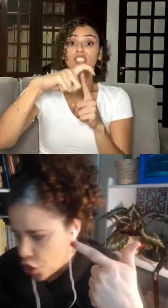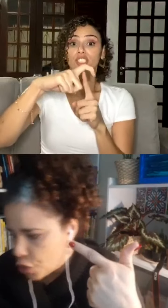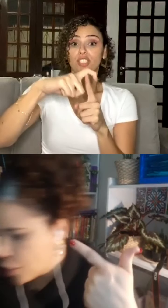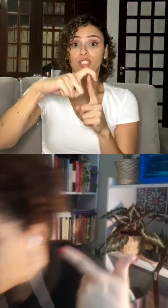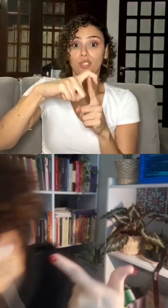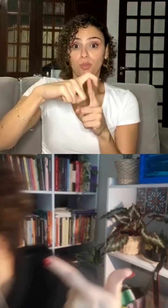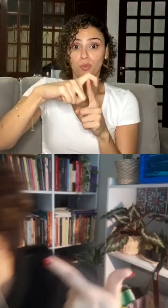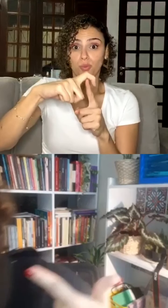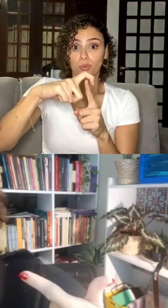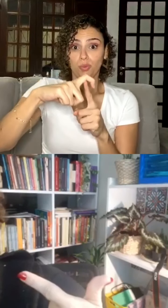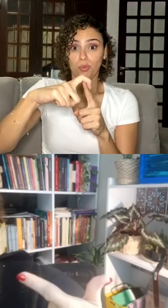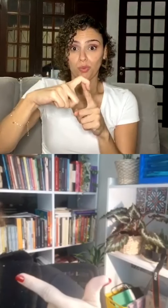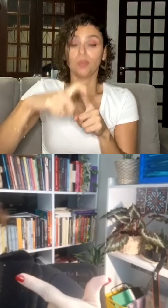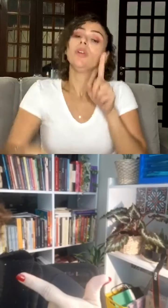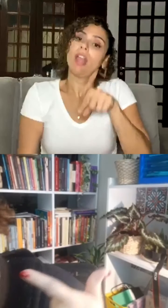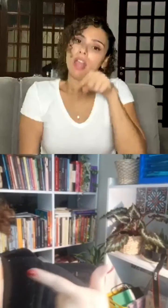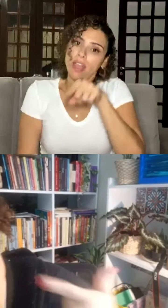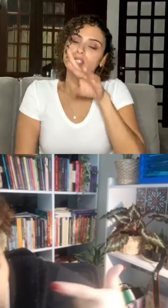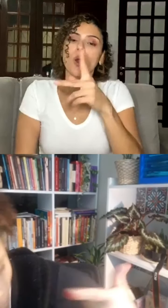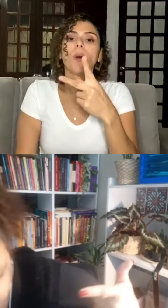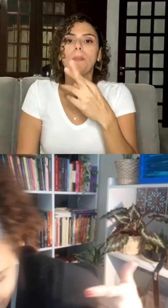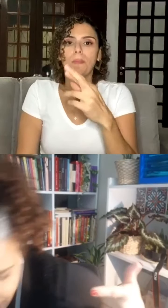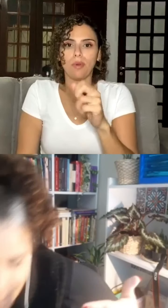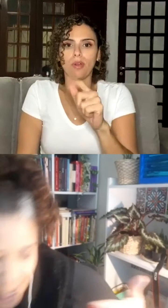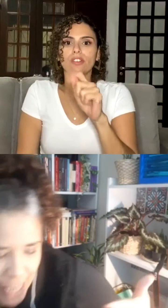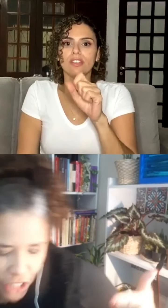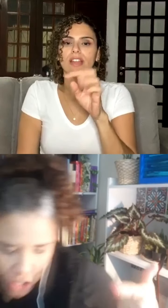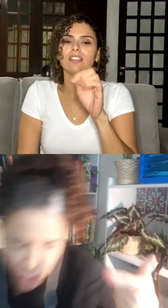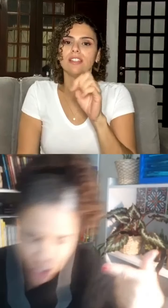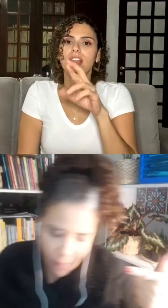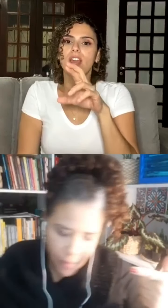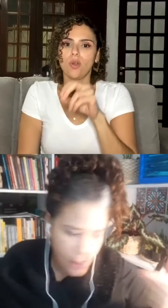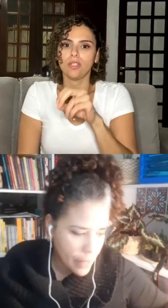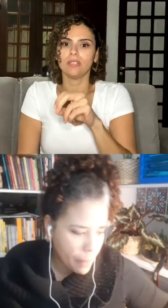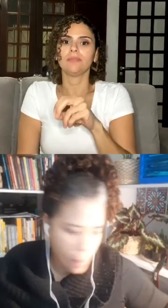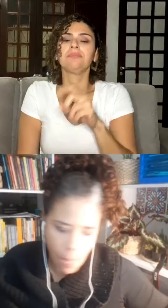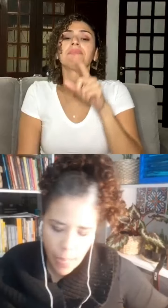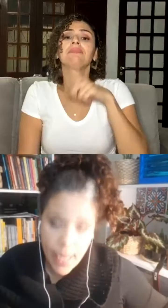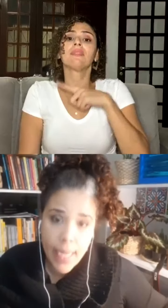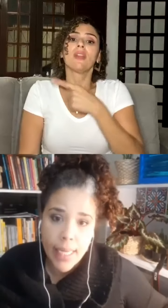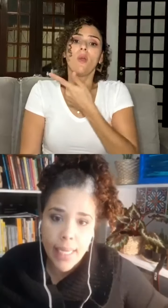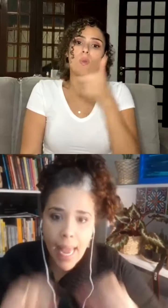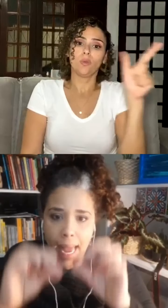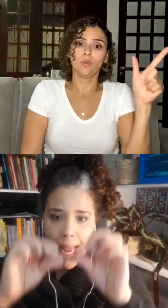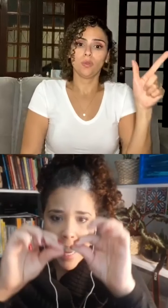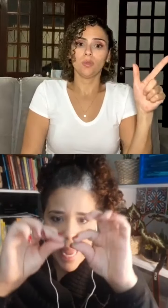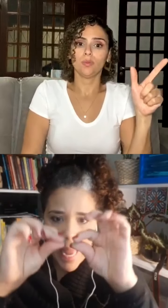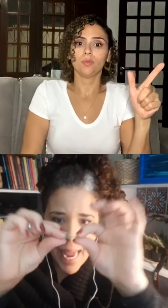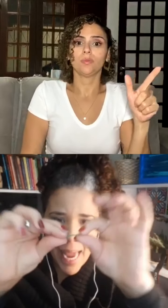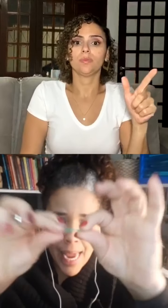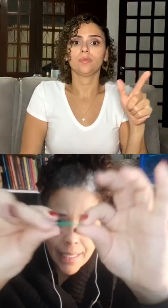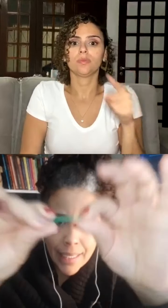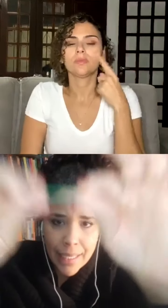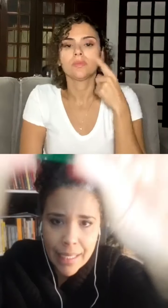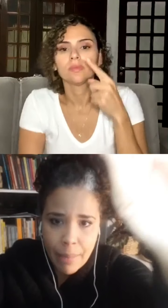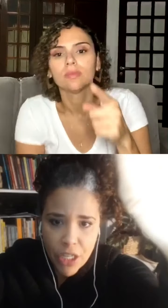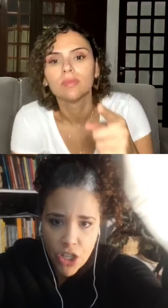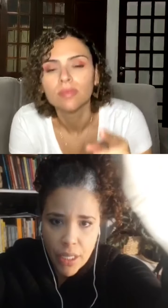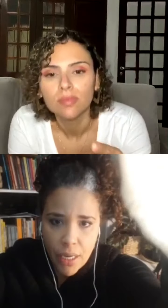de progesterona. O implante, que é